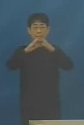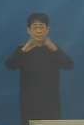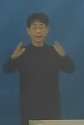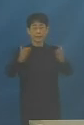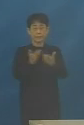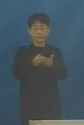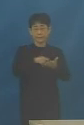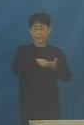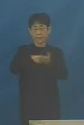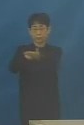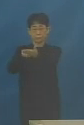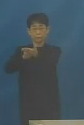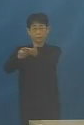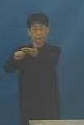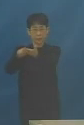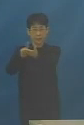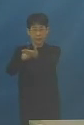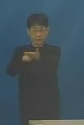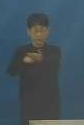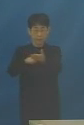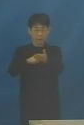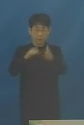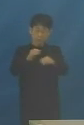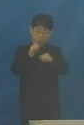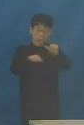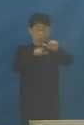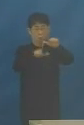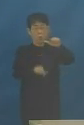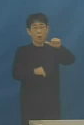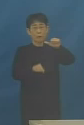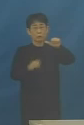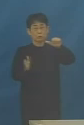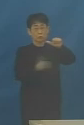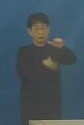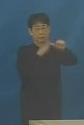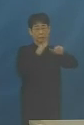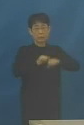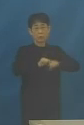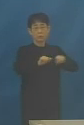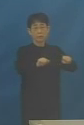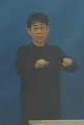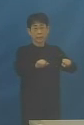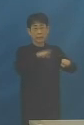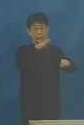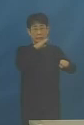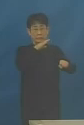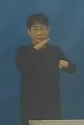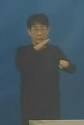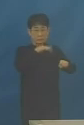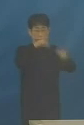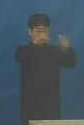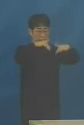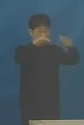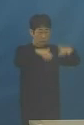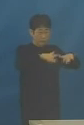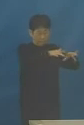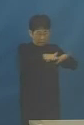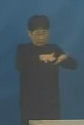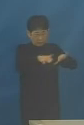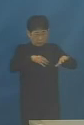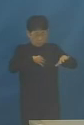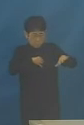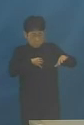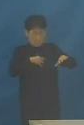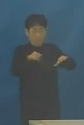いただきまして今のところ5月からあの施工をし取水時期に間に合うようにへこれを